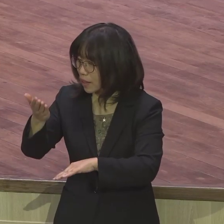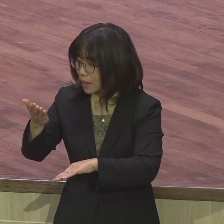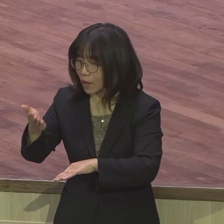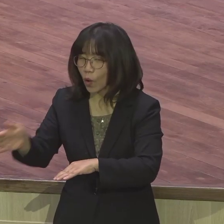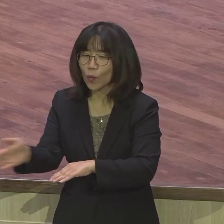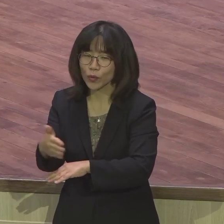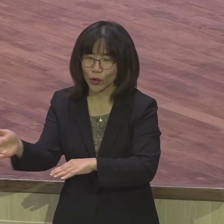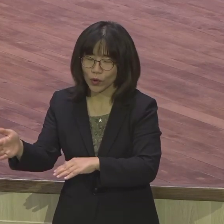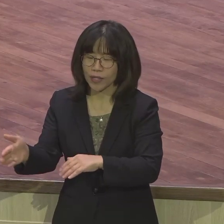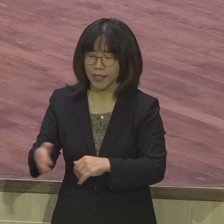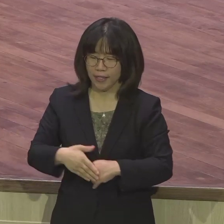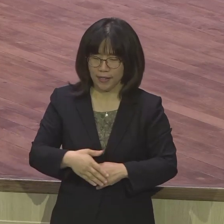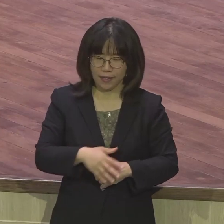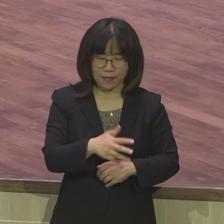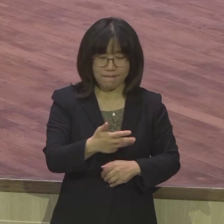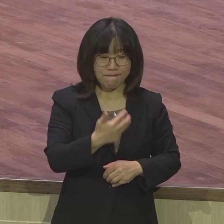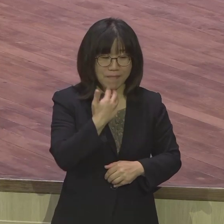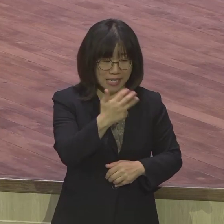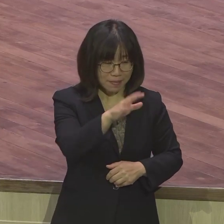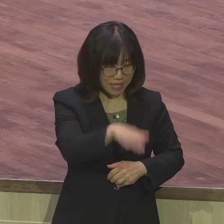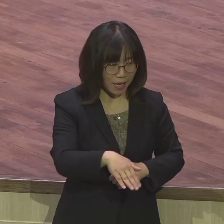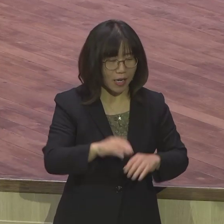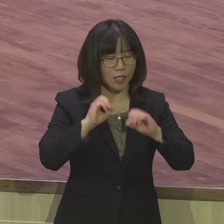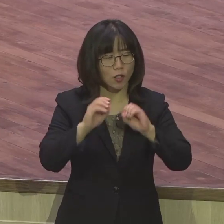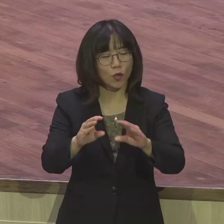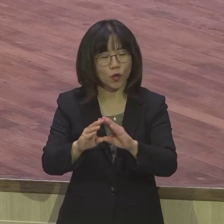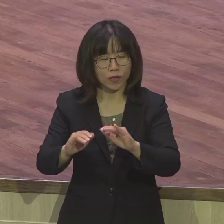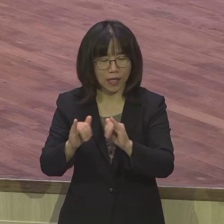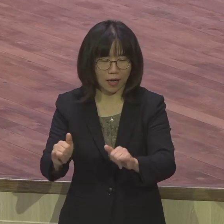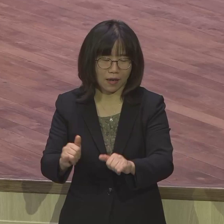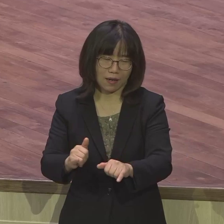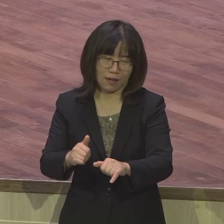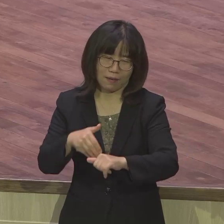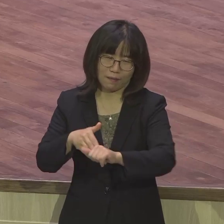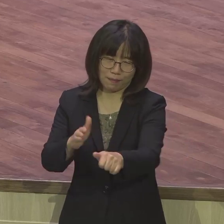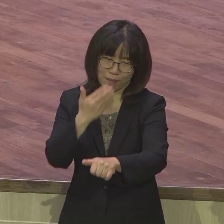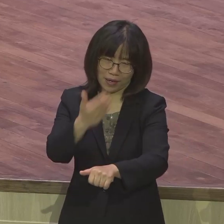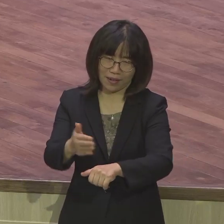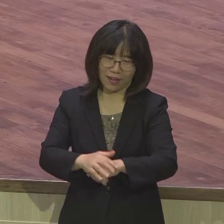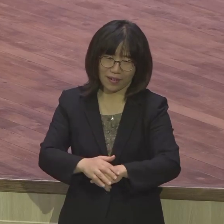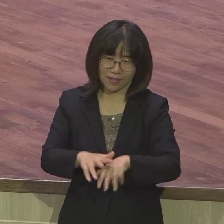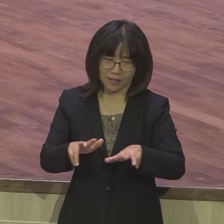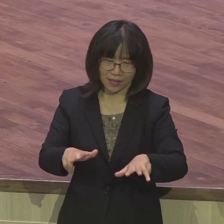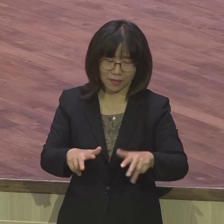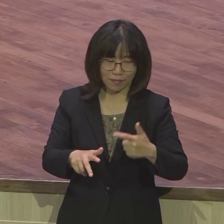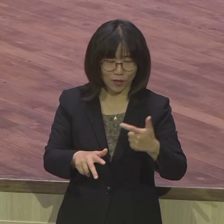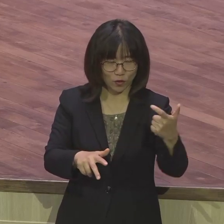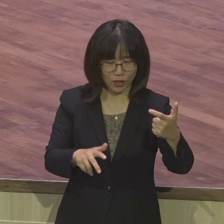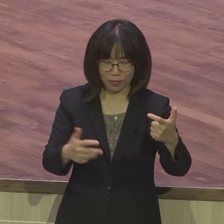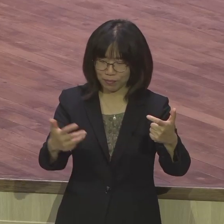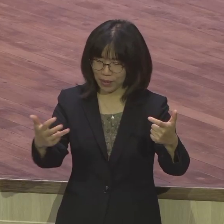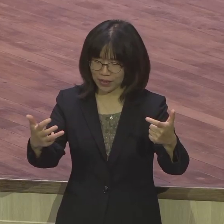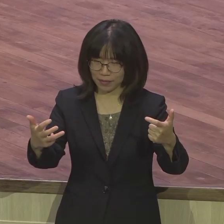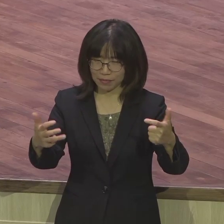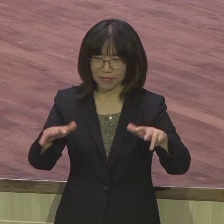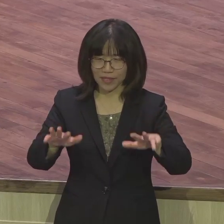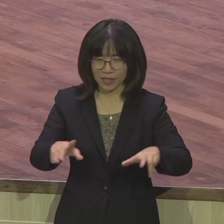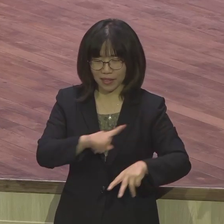다 선교사로 가셔야 돼요. 지금이 전성기, 여러분 인사하세요. 지금이 전성기입니다.